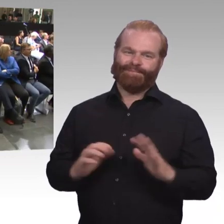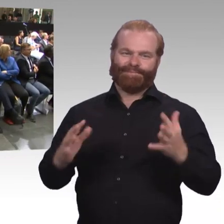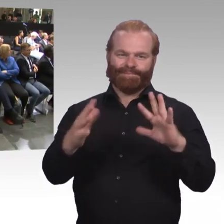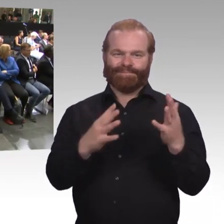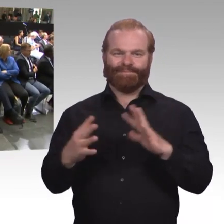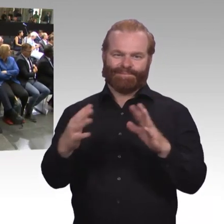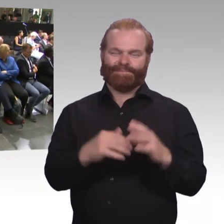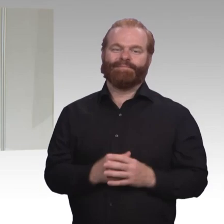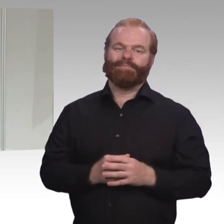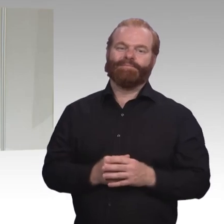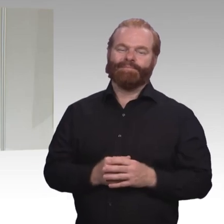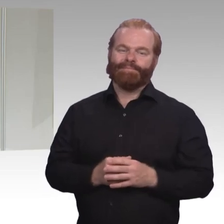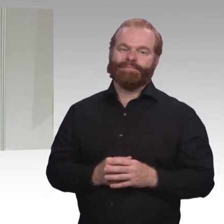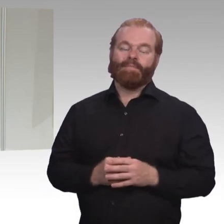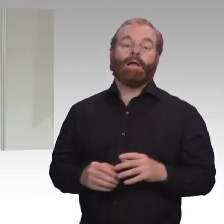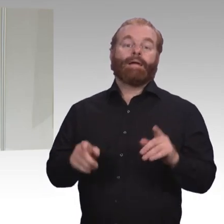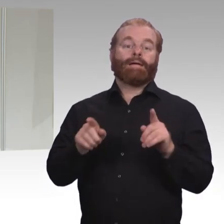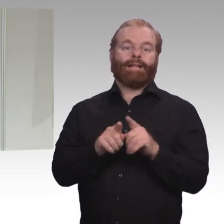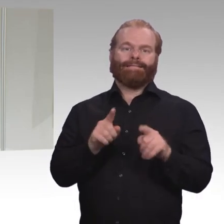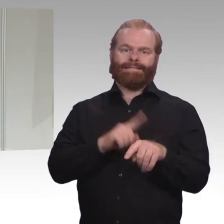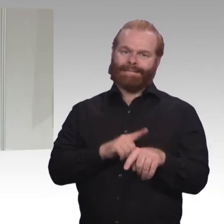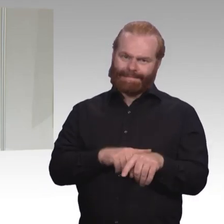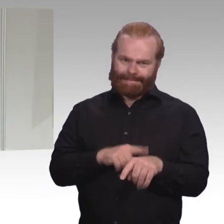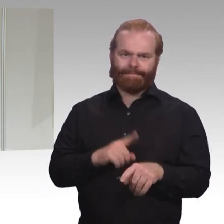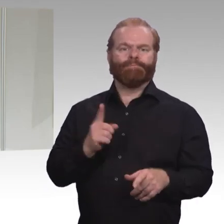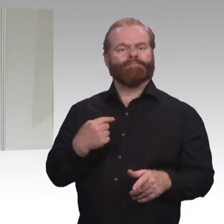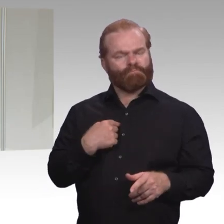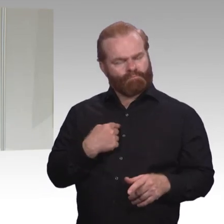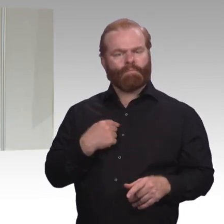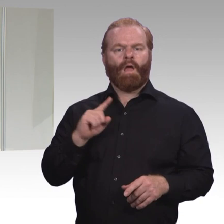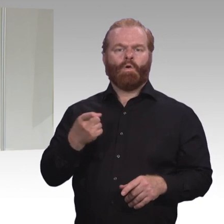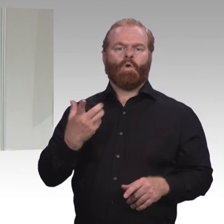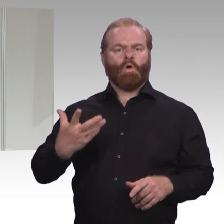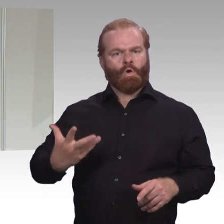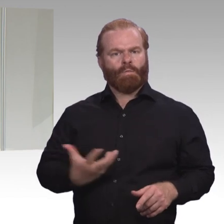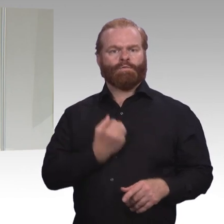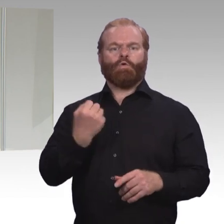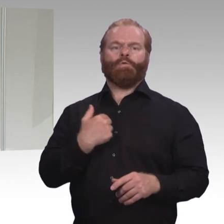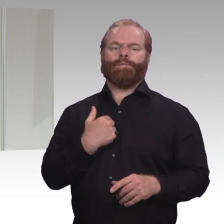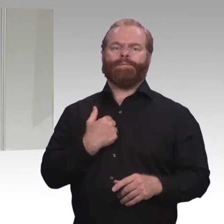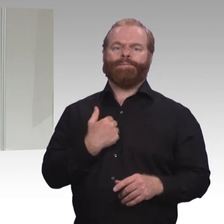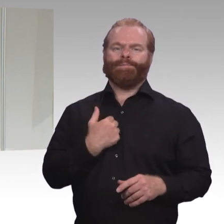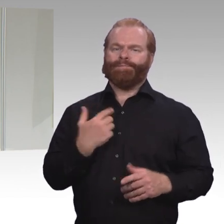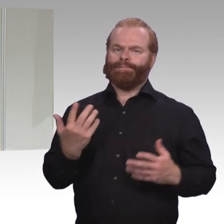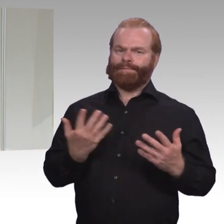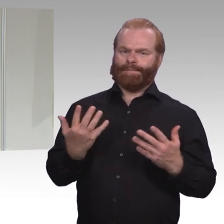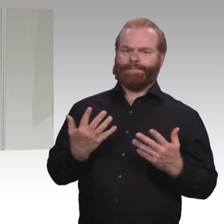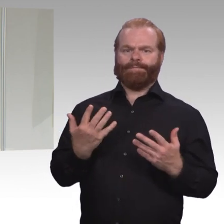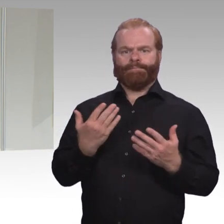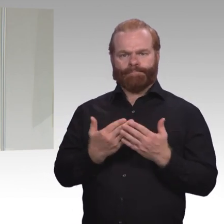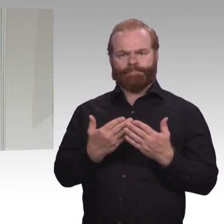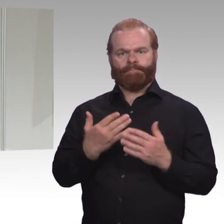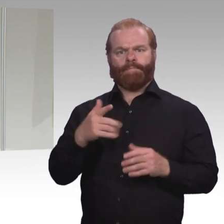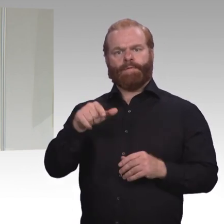Gleichzeitig bin ich überzeugt, das Ressort braucht eine Politikerin, die sich ohne Abstriche um die